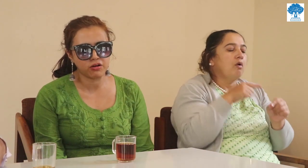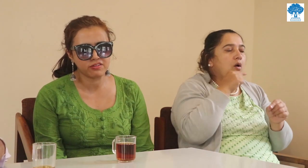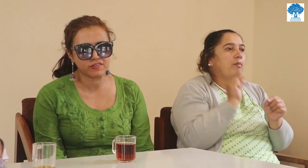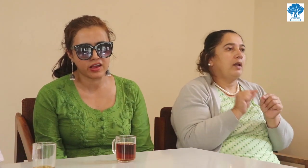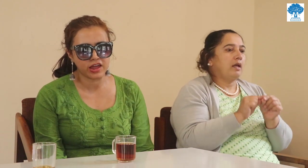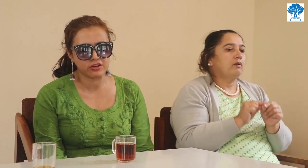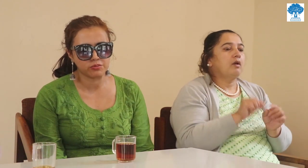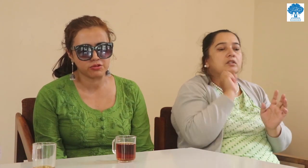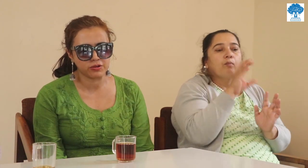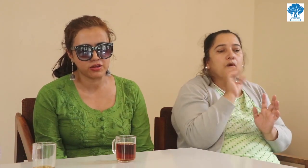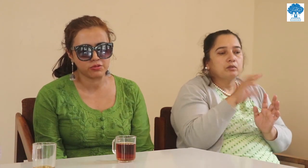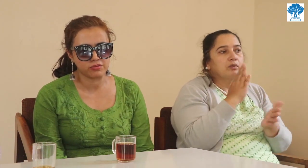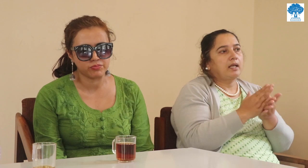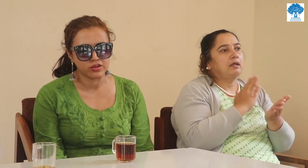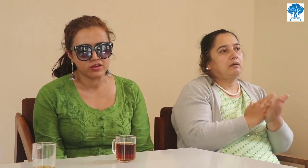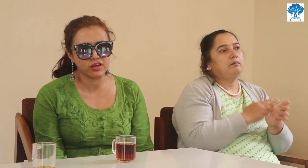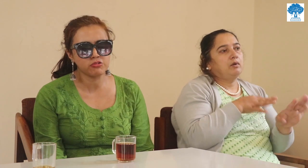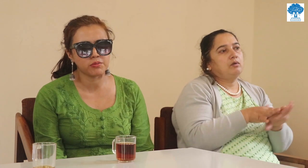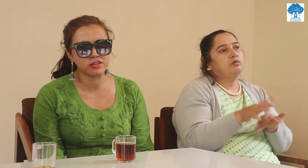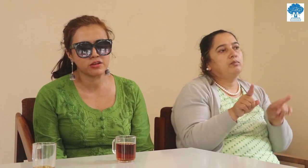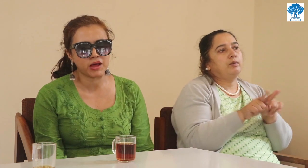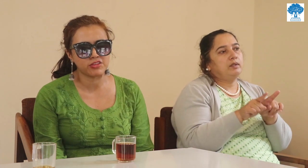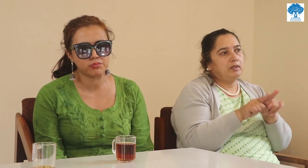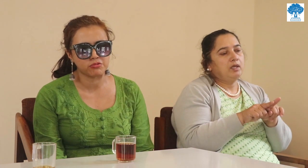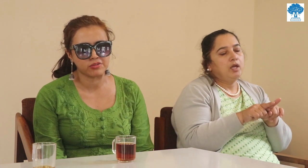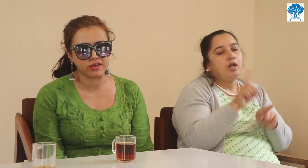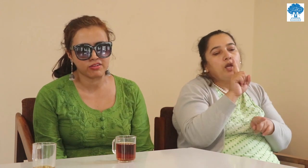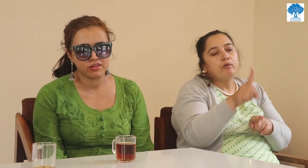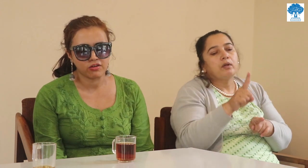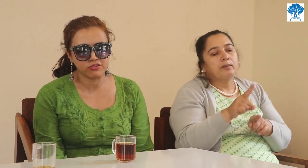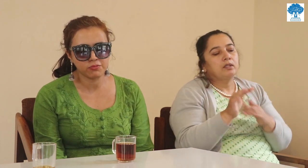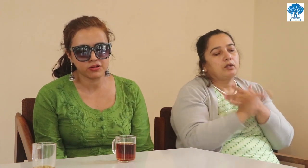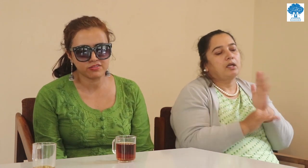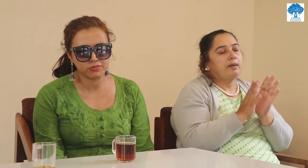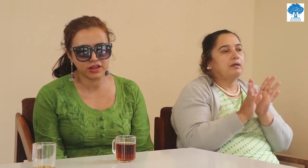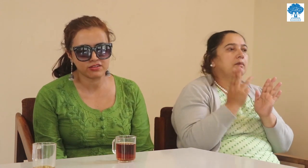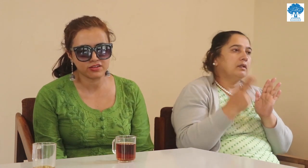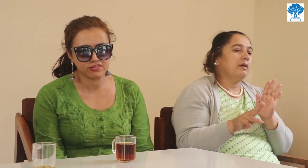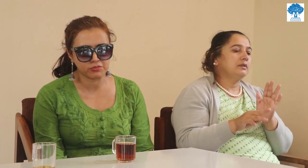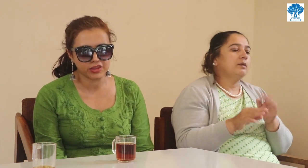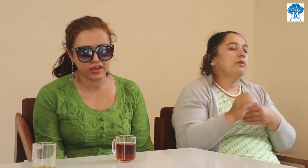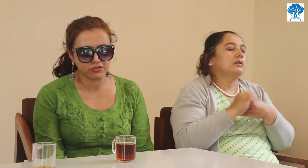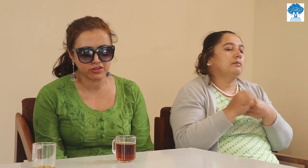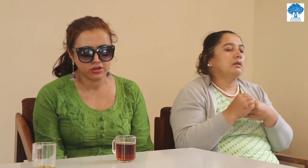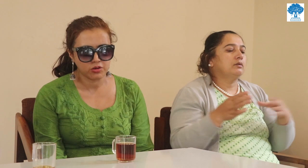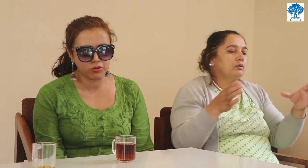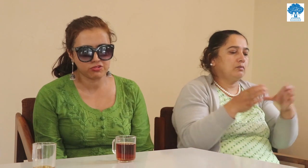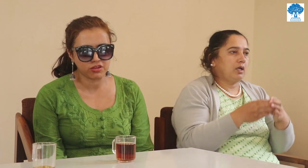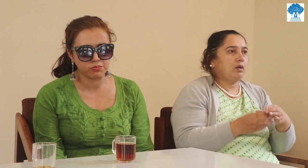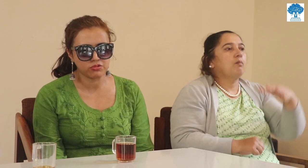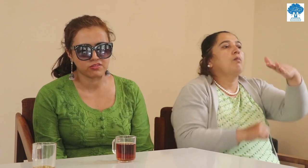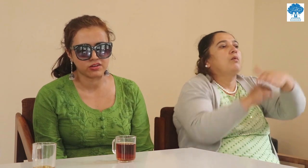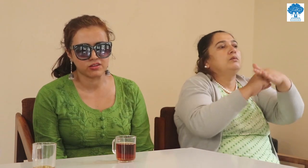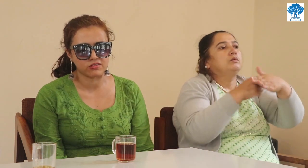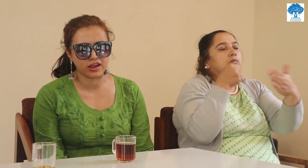यस्ता बहसका कार्यक्रमहरू पनि अब एउटा मात्र माध्यममा हुँदा चाहिँ अझै पनि सीमान्तकृत समुदायको चाहिँ पहुँच